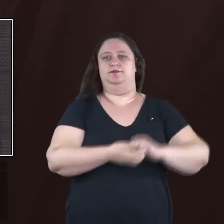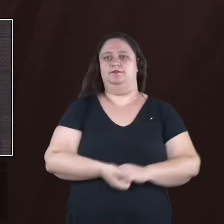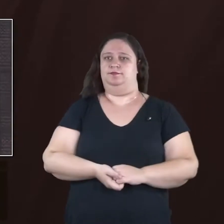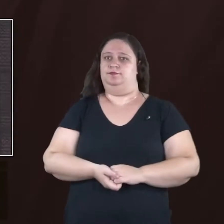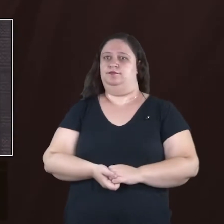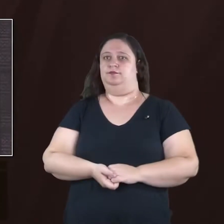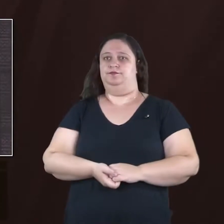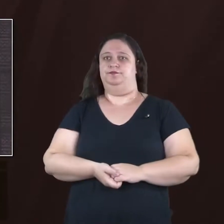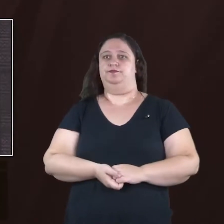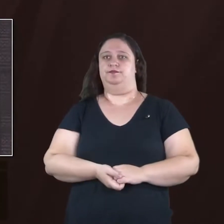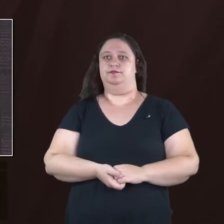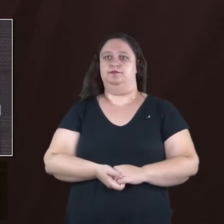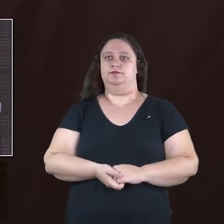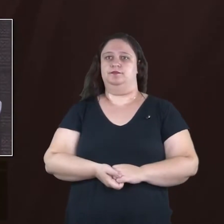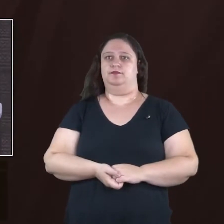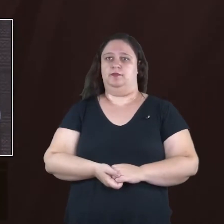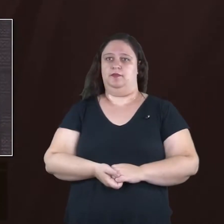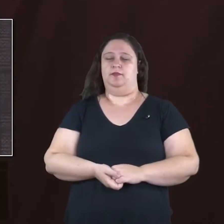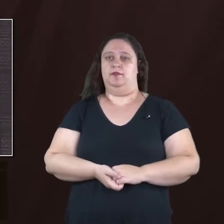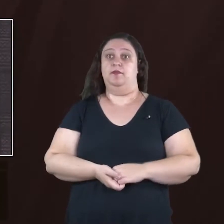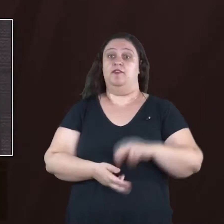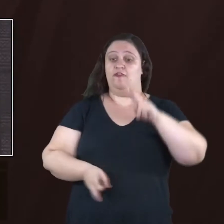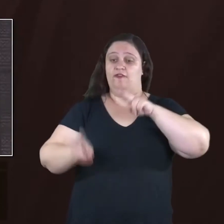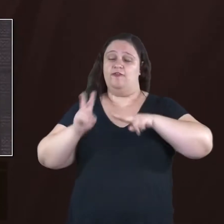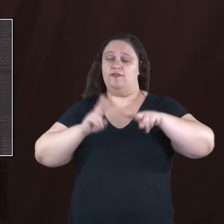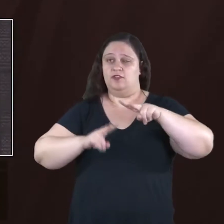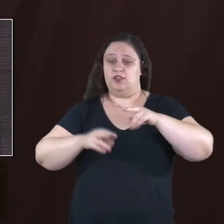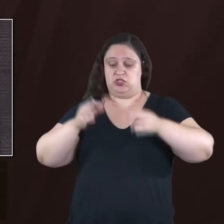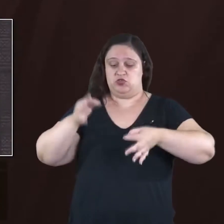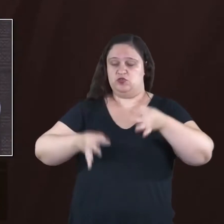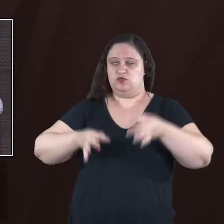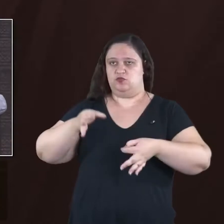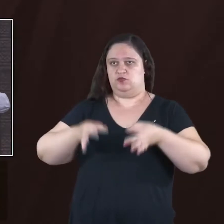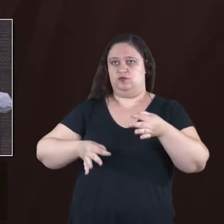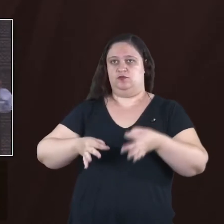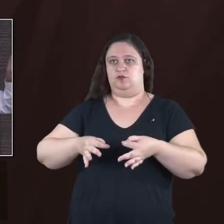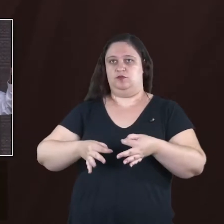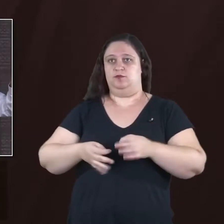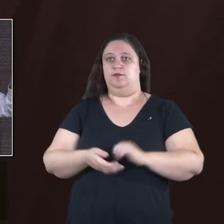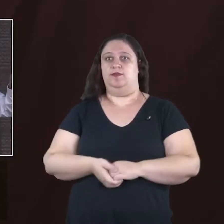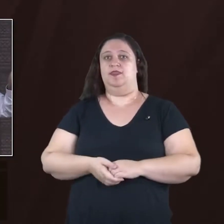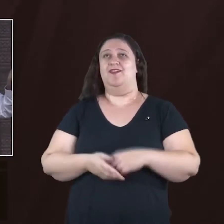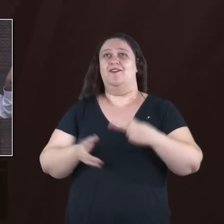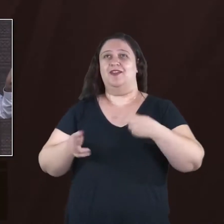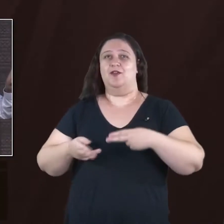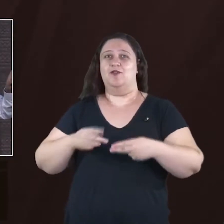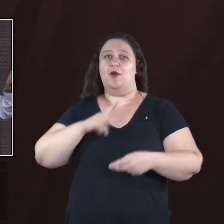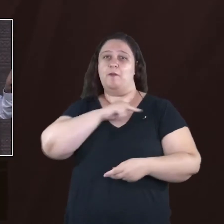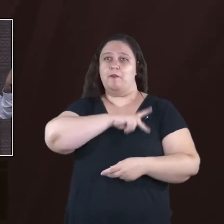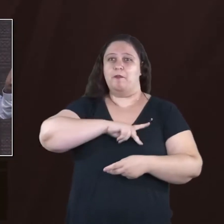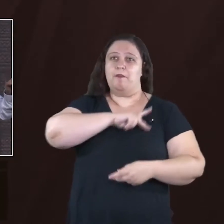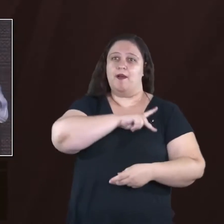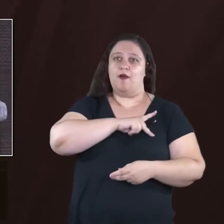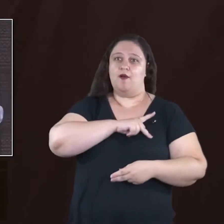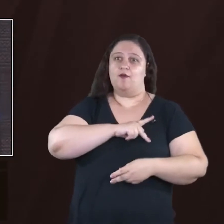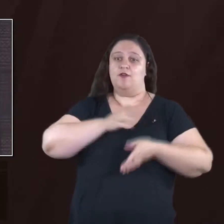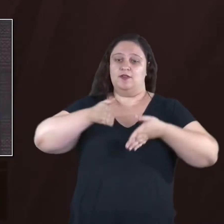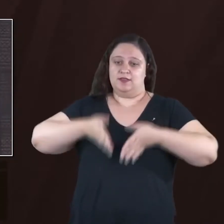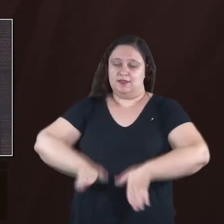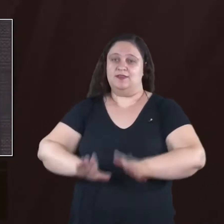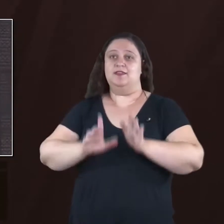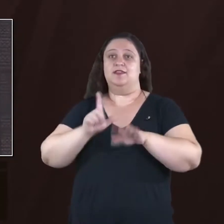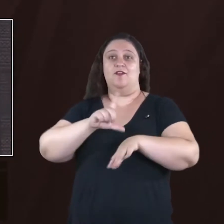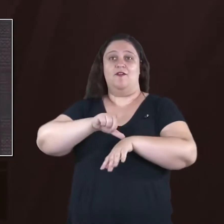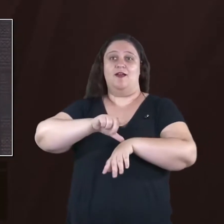Para veres o justo, ele foi como nascido fora do tempo. Ele viu a